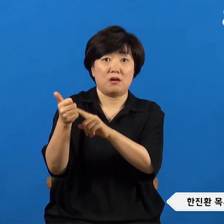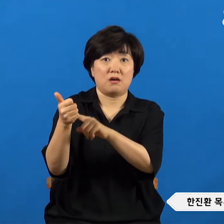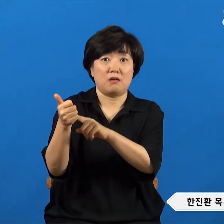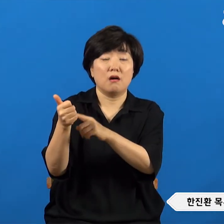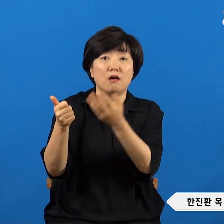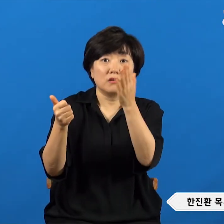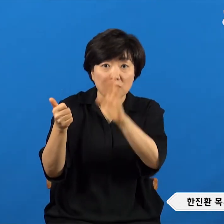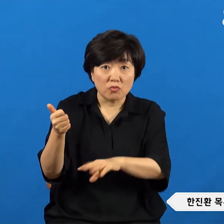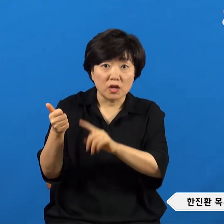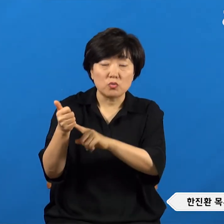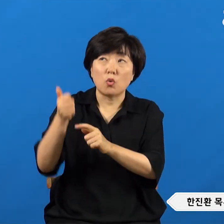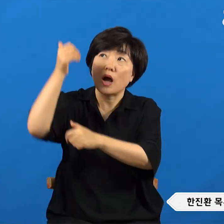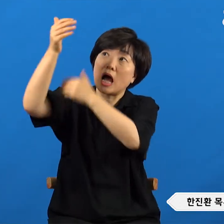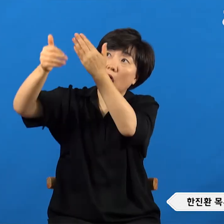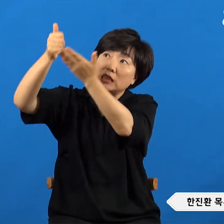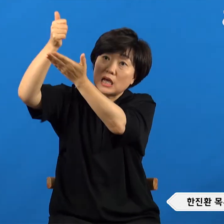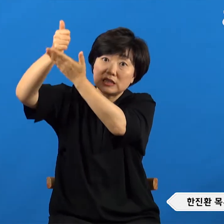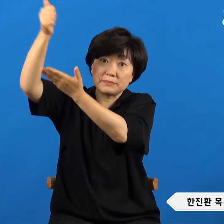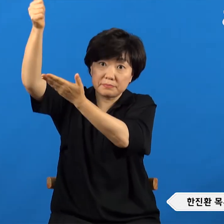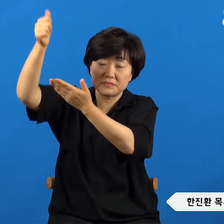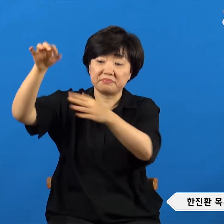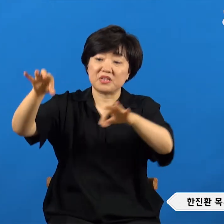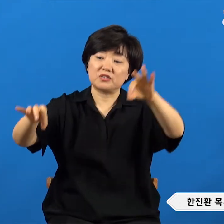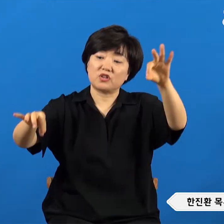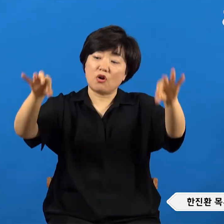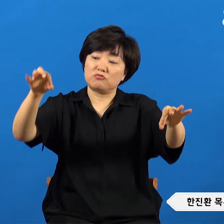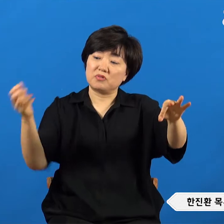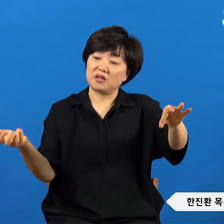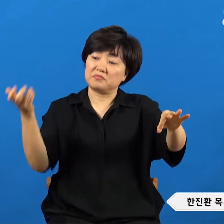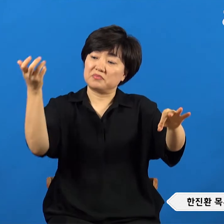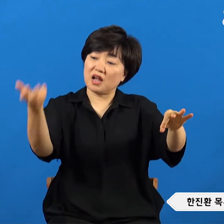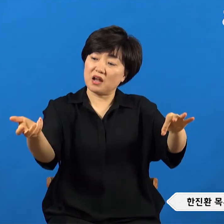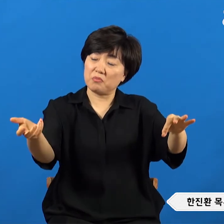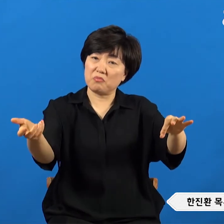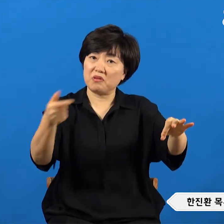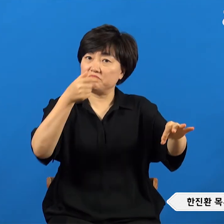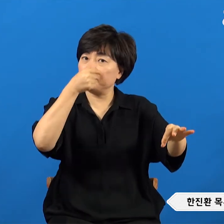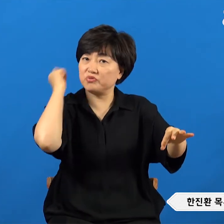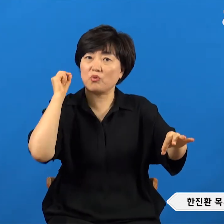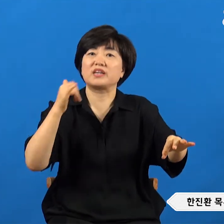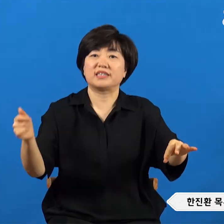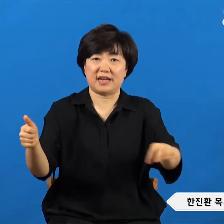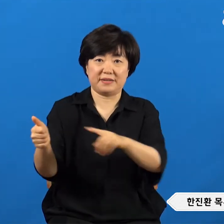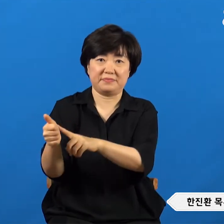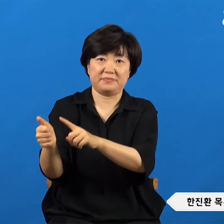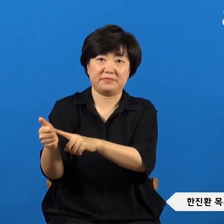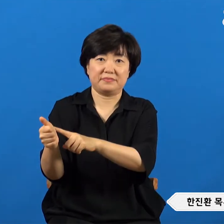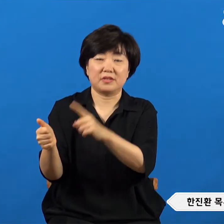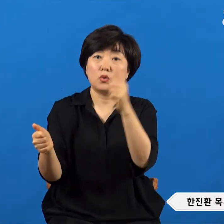그래도 하나님의 저울에 달아보면 그는 함량 미달이었습니다. 왜요?